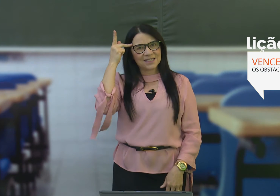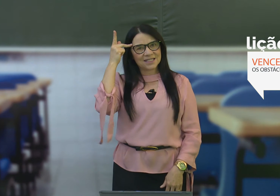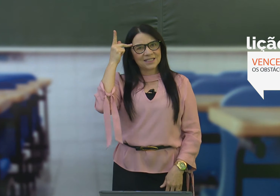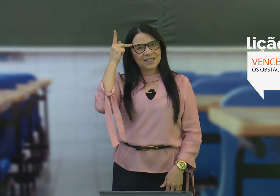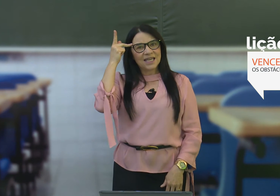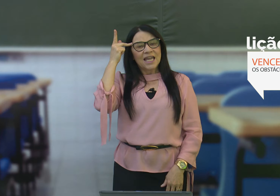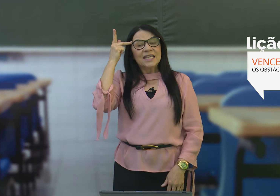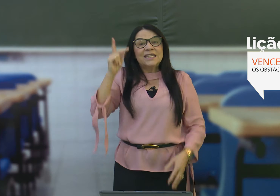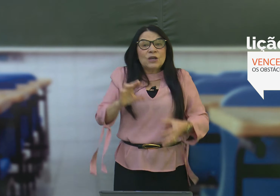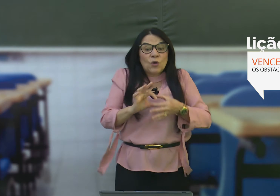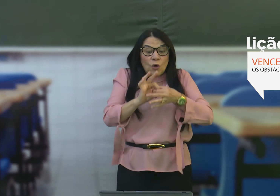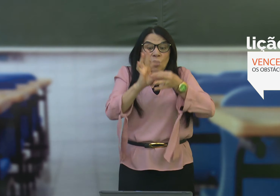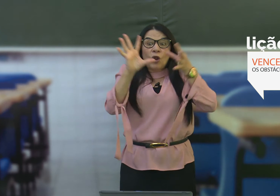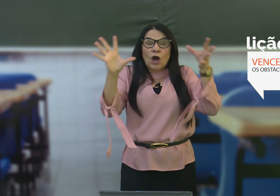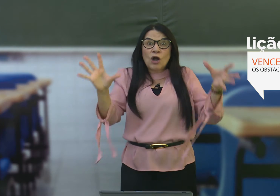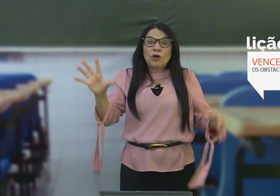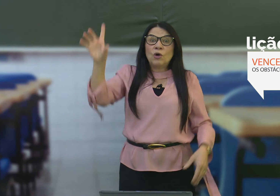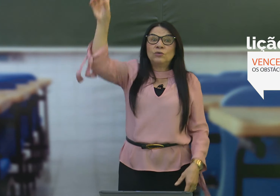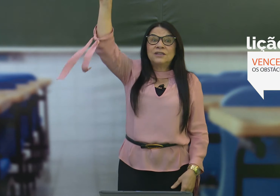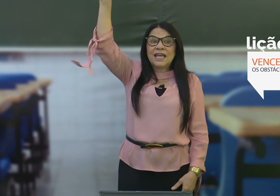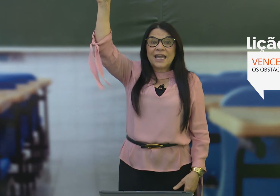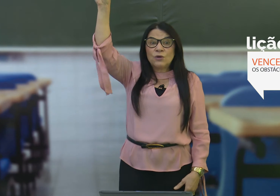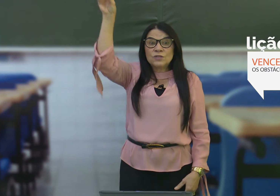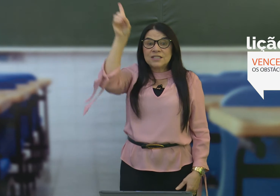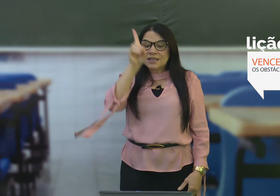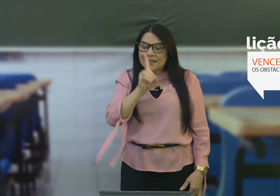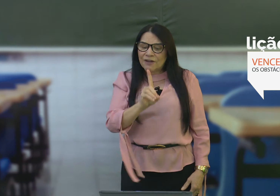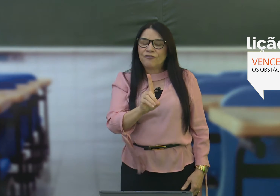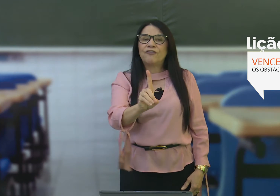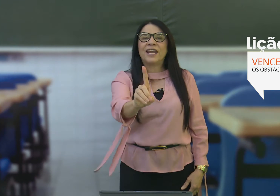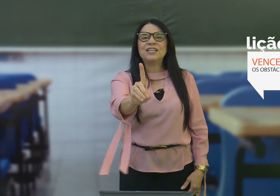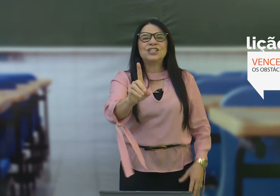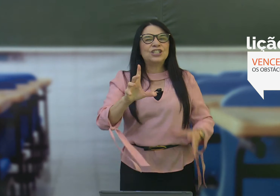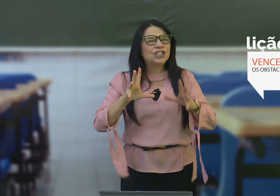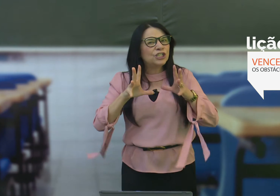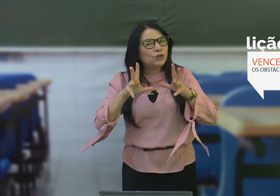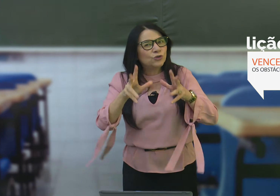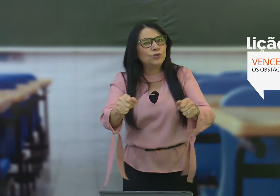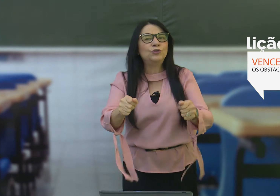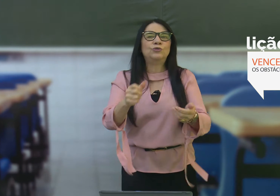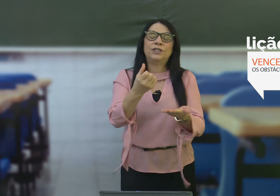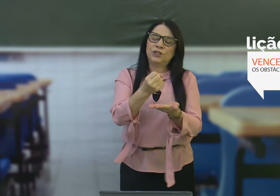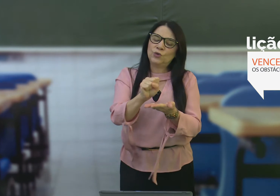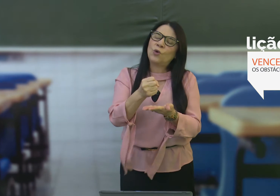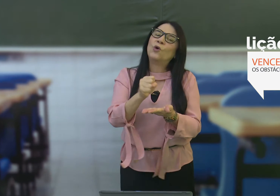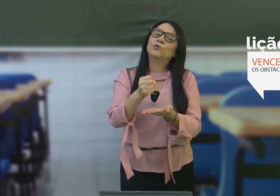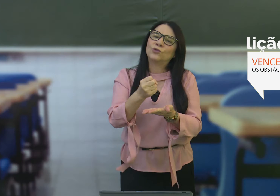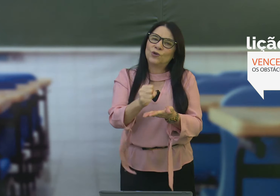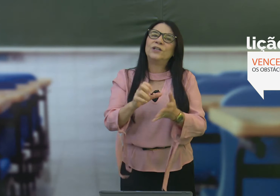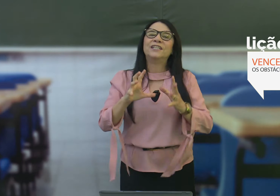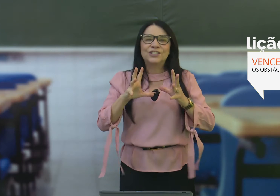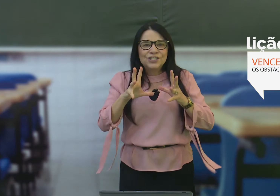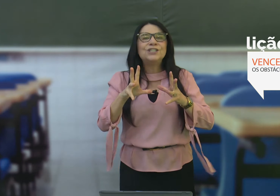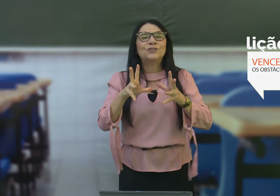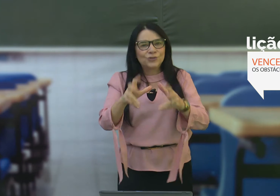Aqueles que colocam Deus na frente de tudo e no controle de